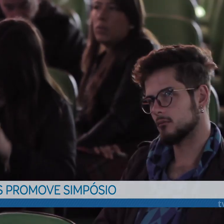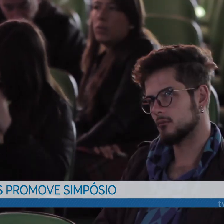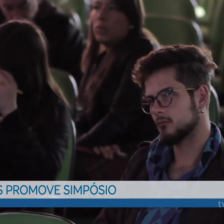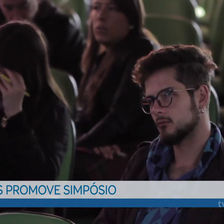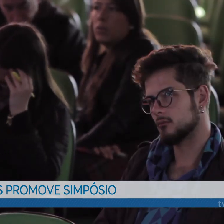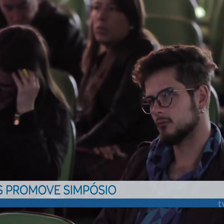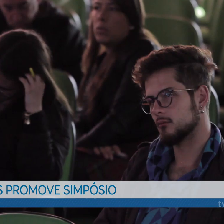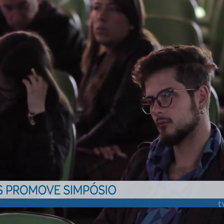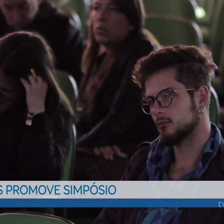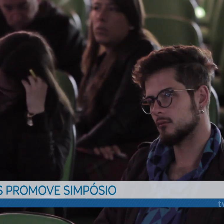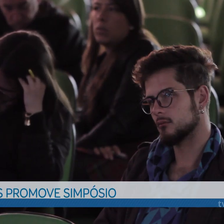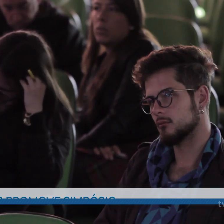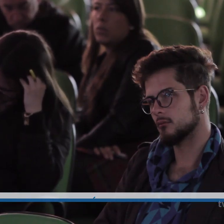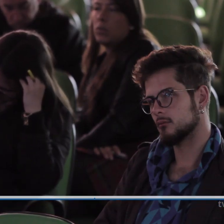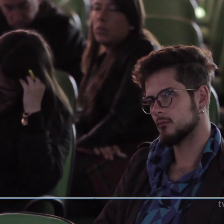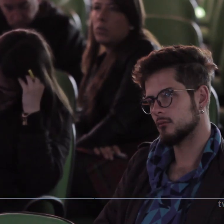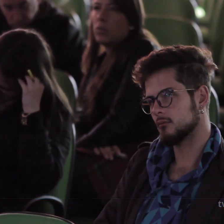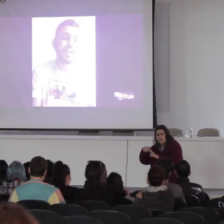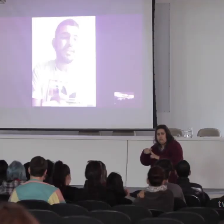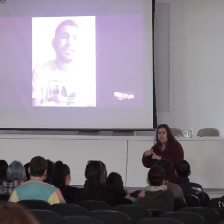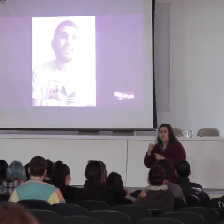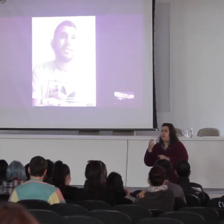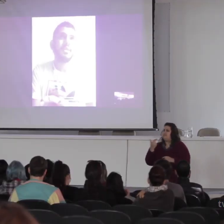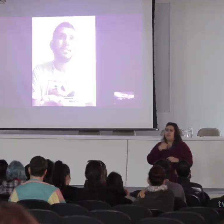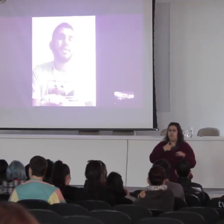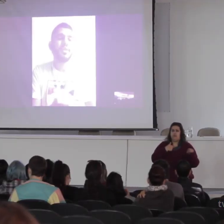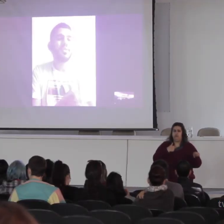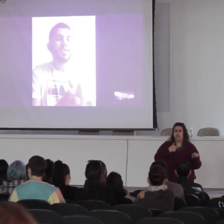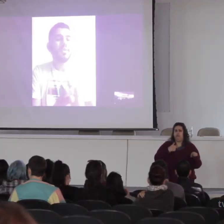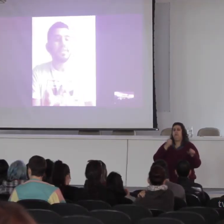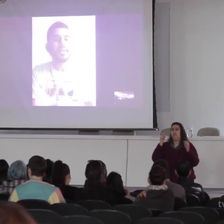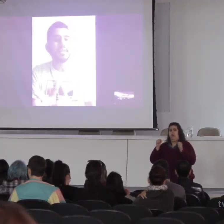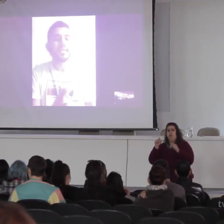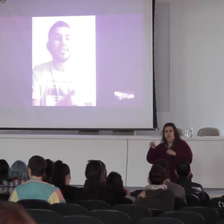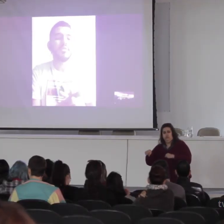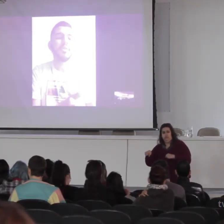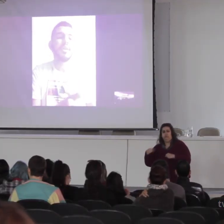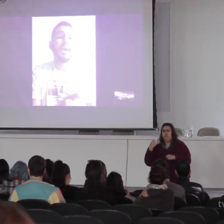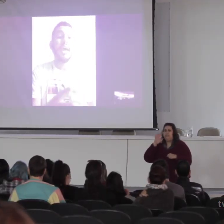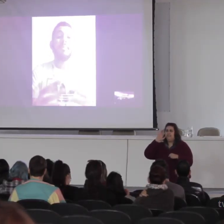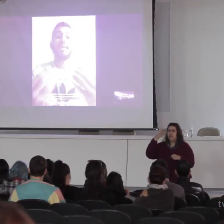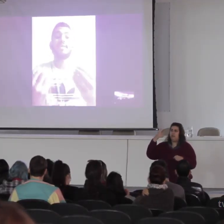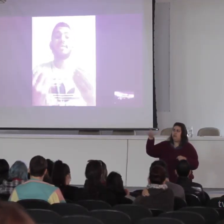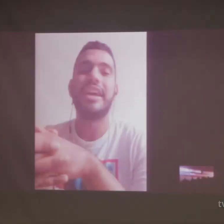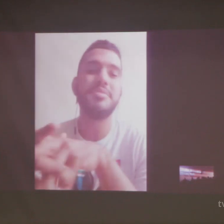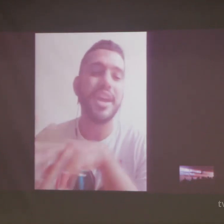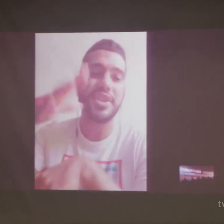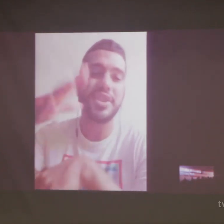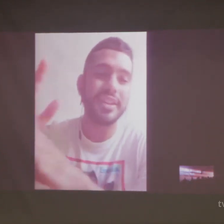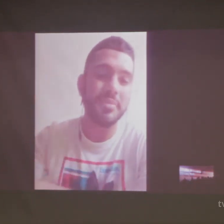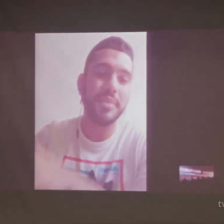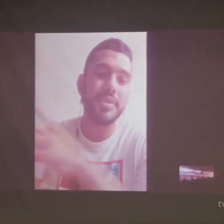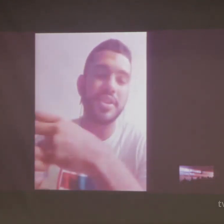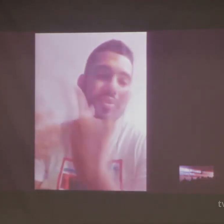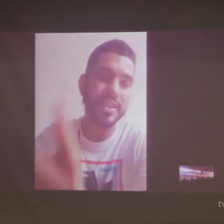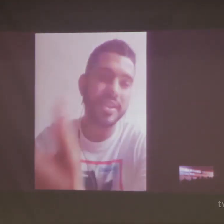o pensamento crítico das pessoas, através de relações sociais, políticas, filosóficas e artísticas. A